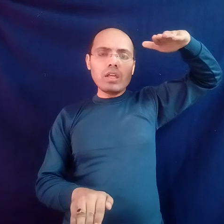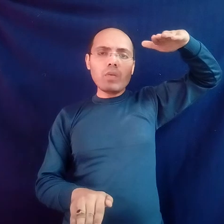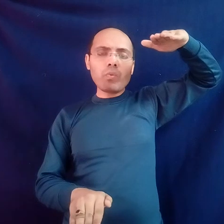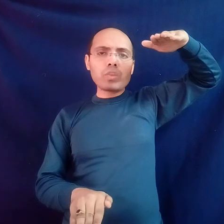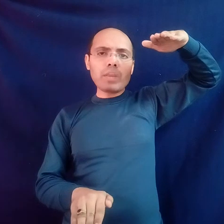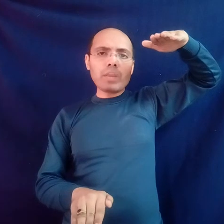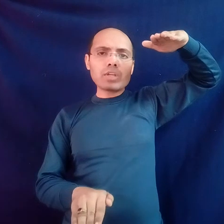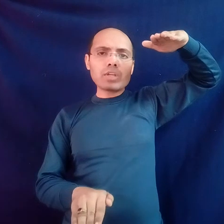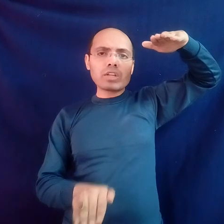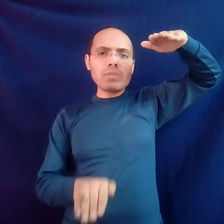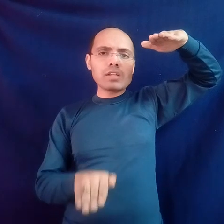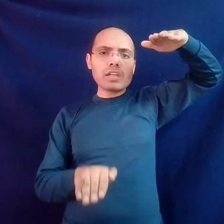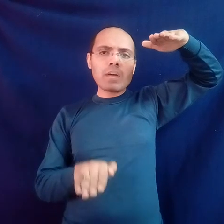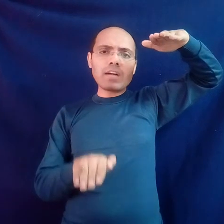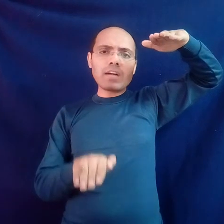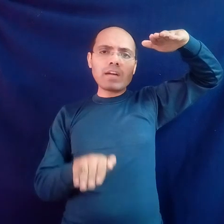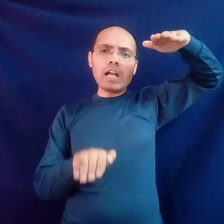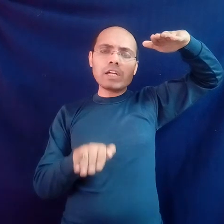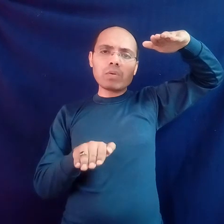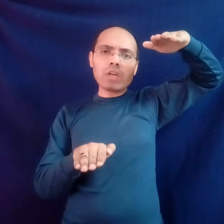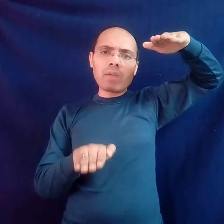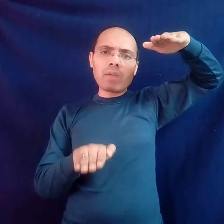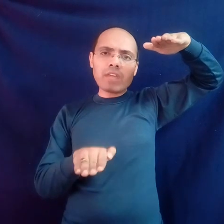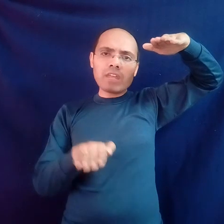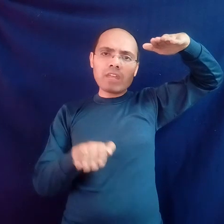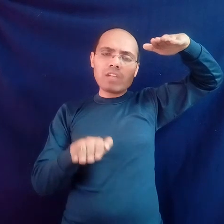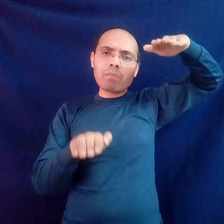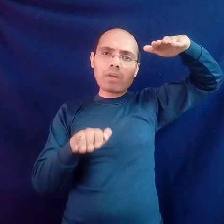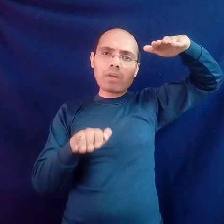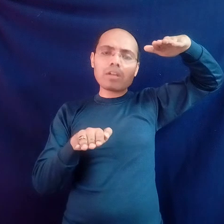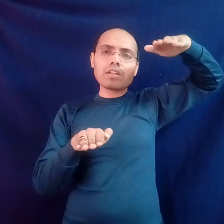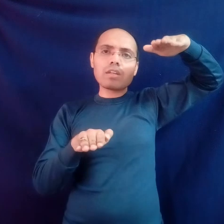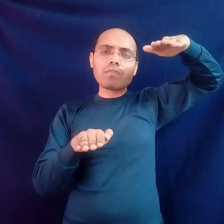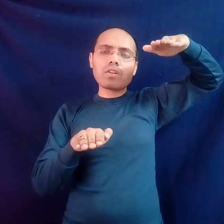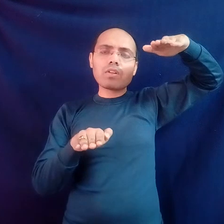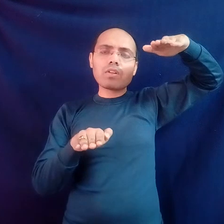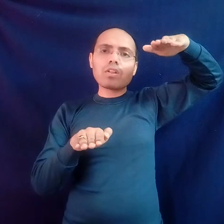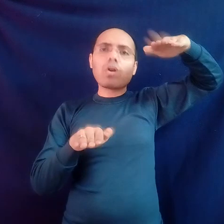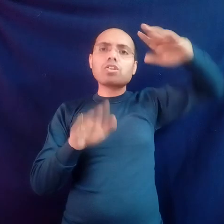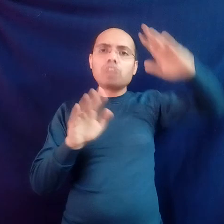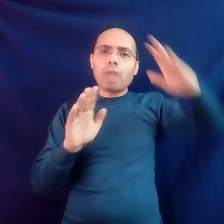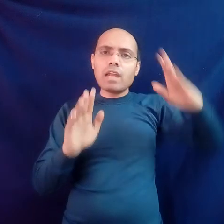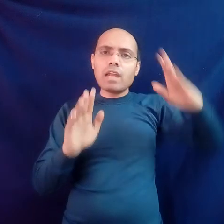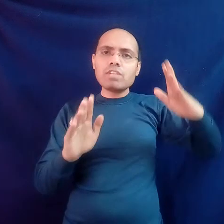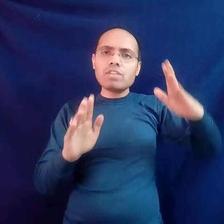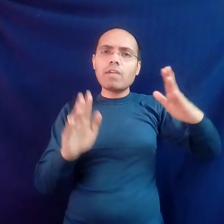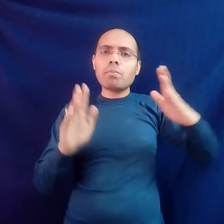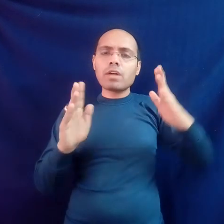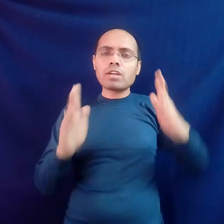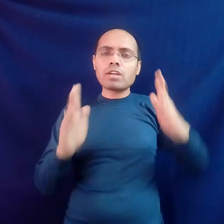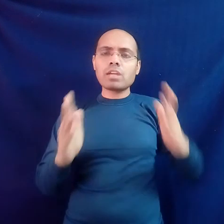ही उससे हमें शक्ति मिलती है, हमारा एल्टीट्यूड या हमारी एनर्जी लेवल बढ़ जाती है, और जब एनर्जी लेवल बढ़ जाती है